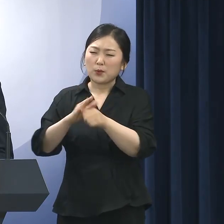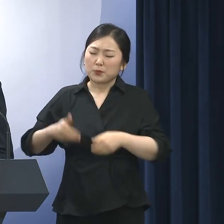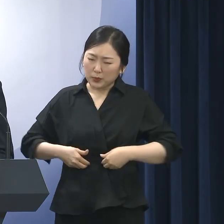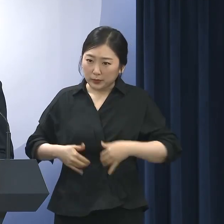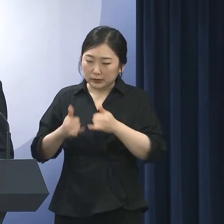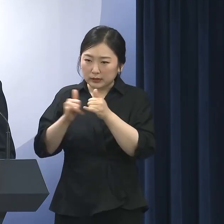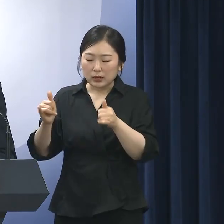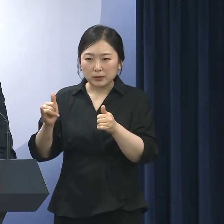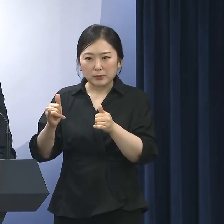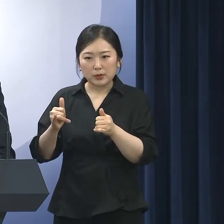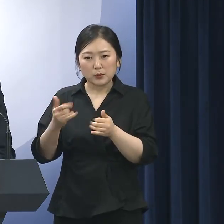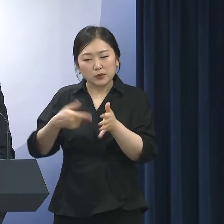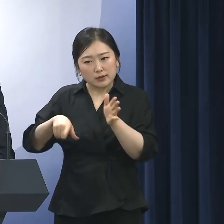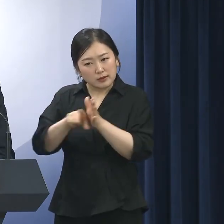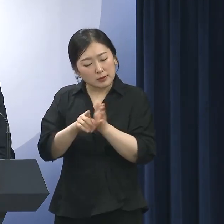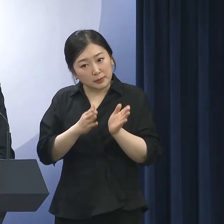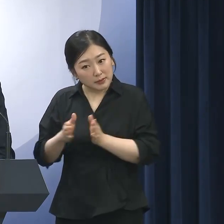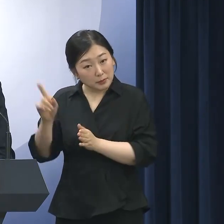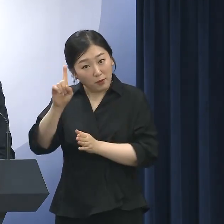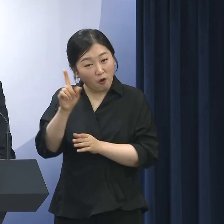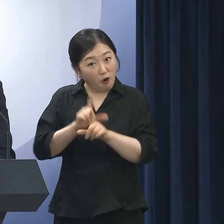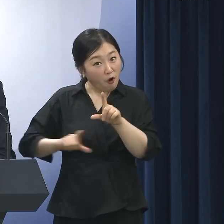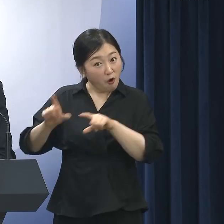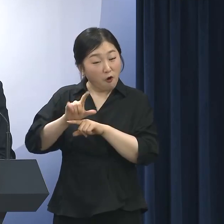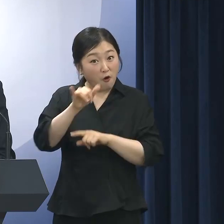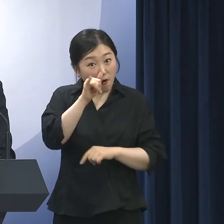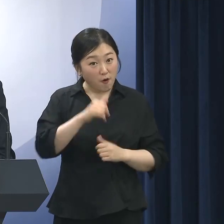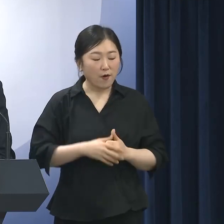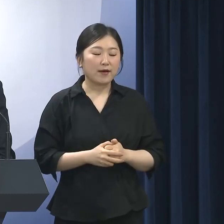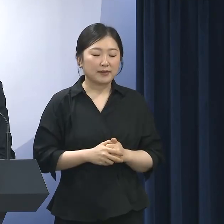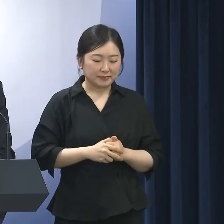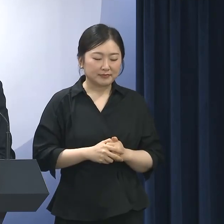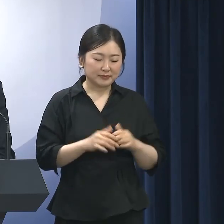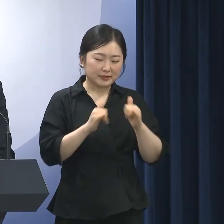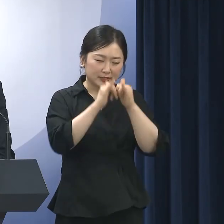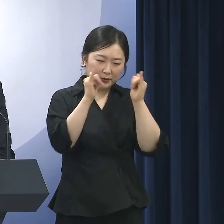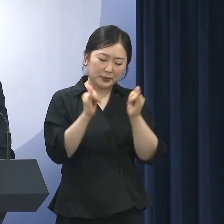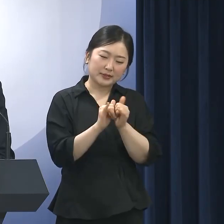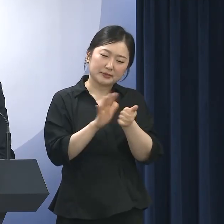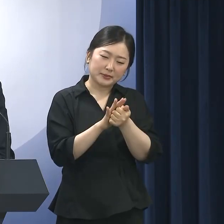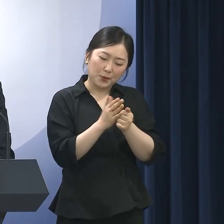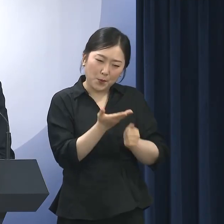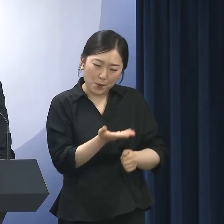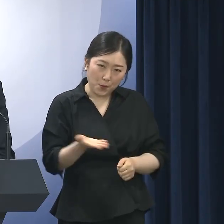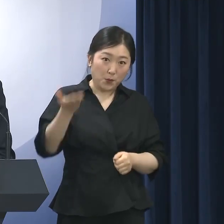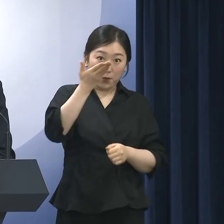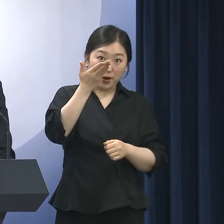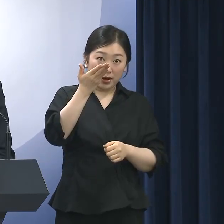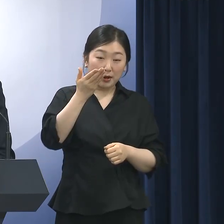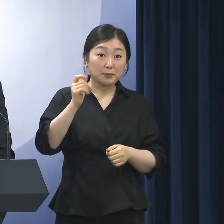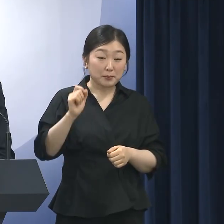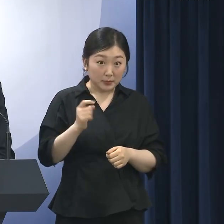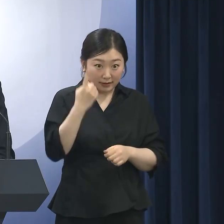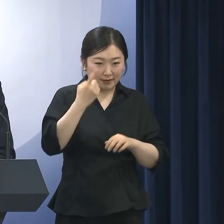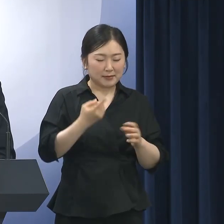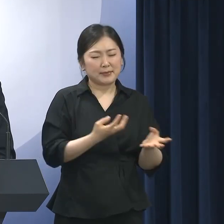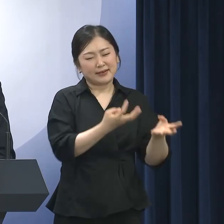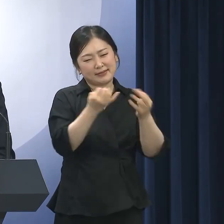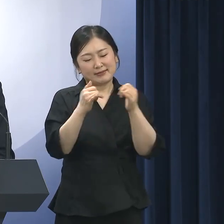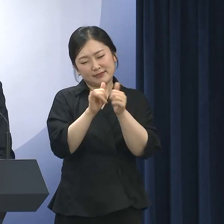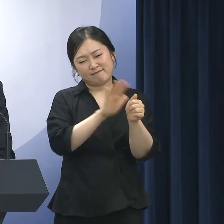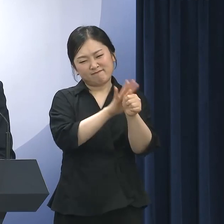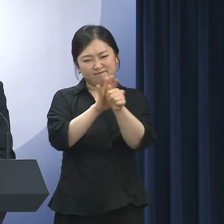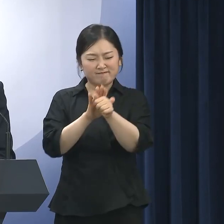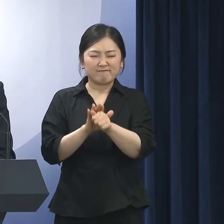간사님께 답변드리겠습니다. 사회서비스 고도화를 통해서 누구나 필요한 국민들께서 필요한 서비스를 이용할 수 있도록 하겠습니다.